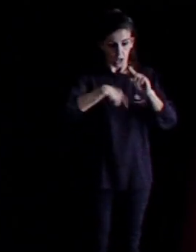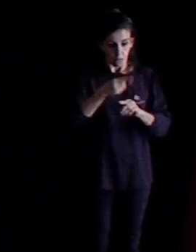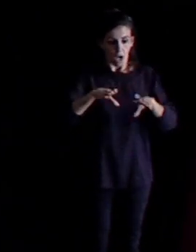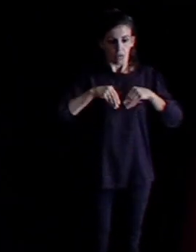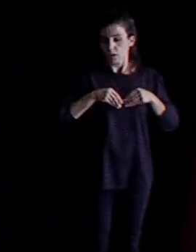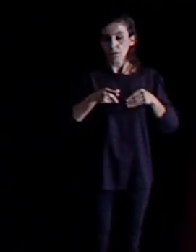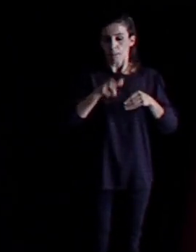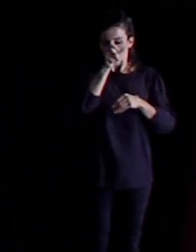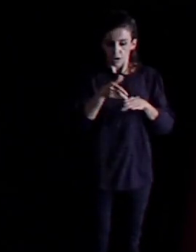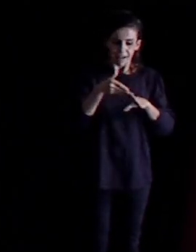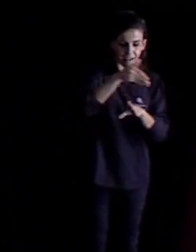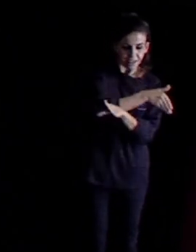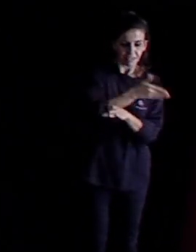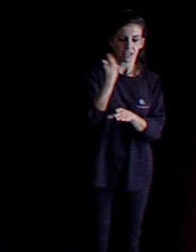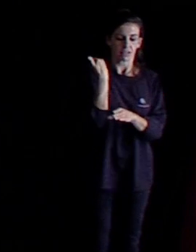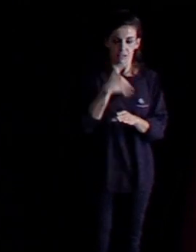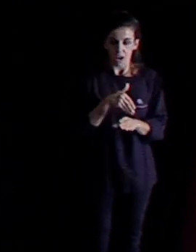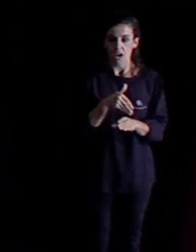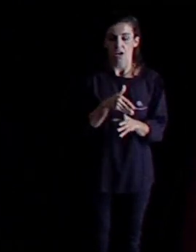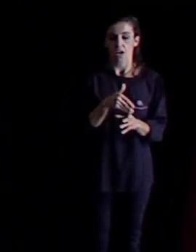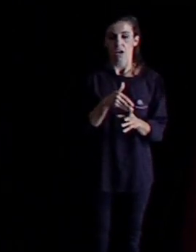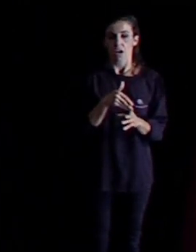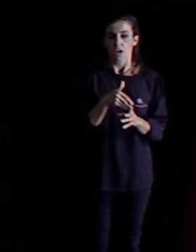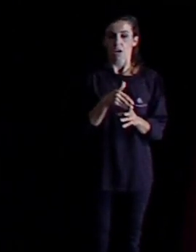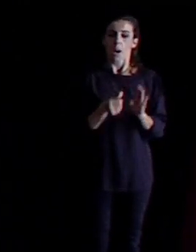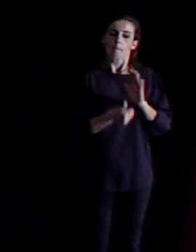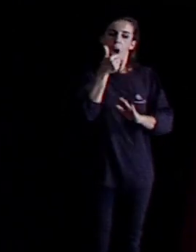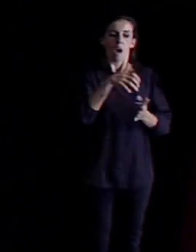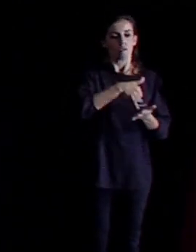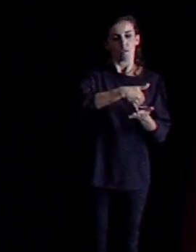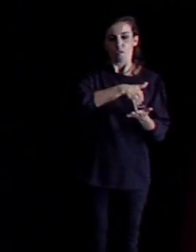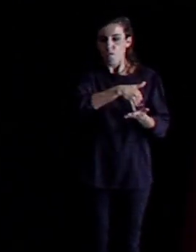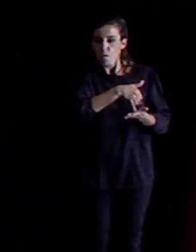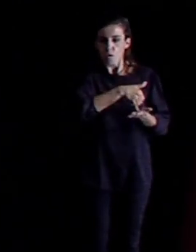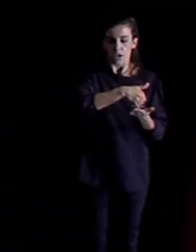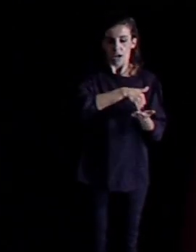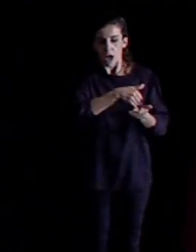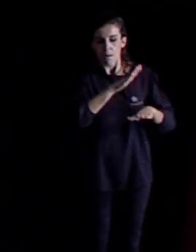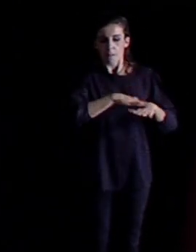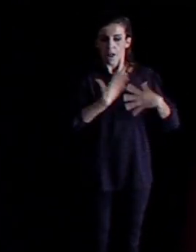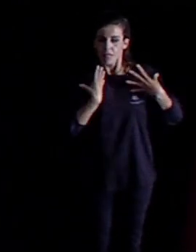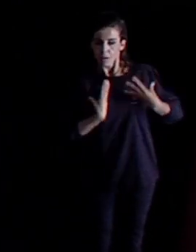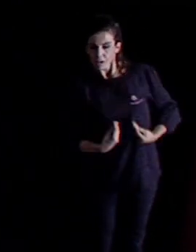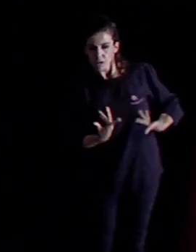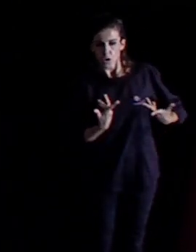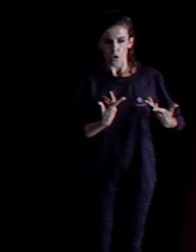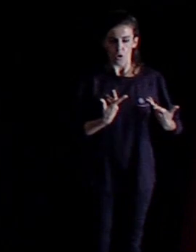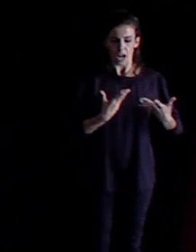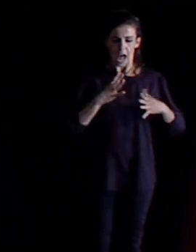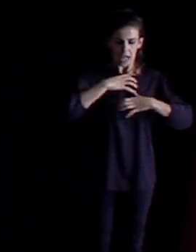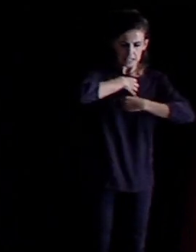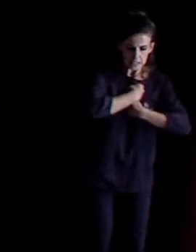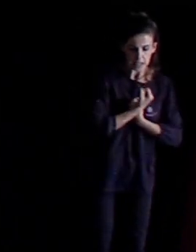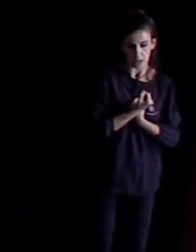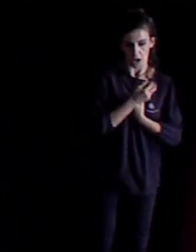previamente tienen más vulnerabilidad a la depresión, a la ansiedad y todo lo demás. Por lo tanto, en este